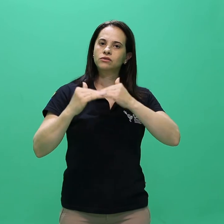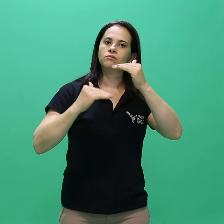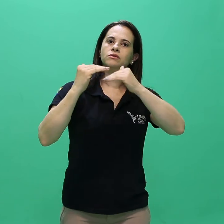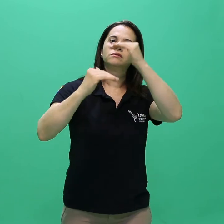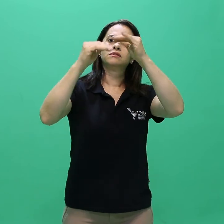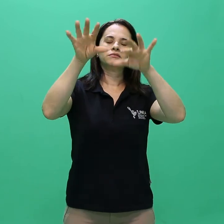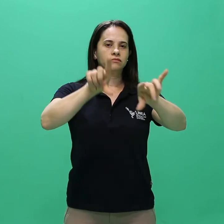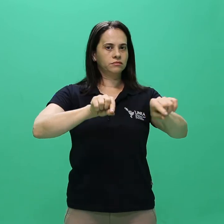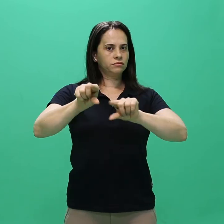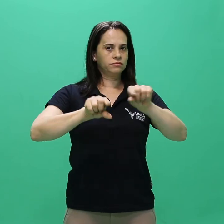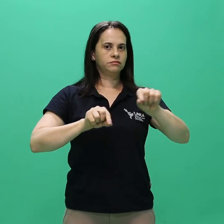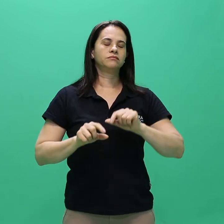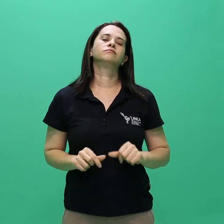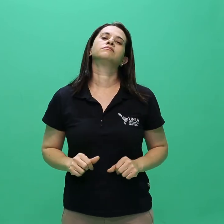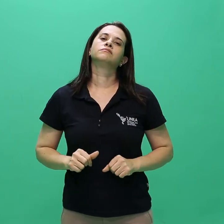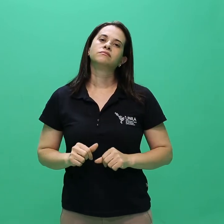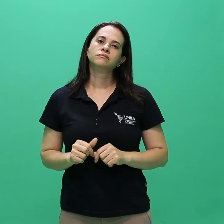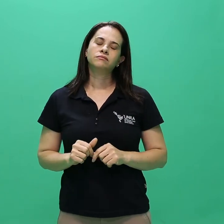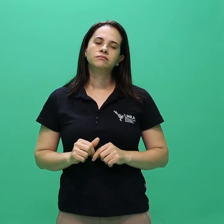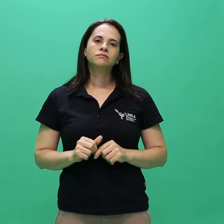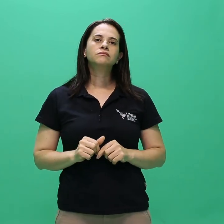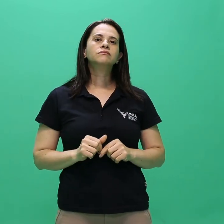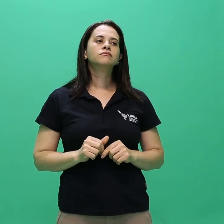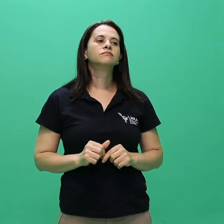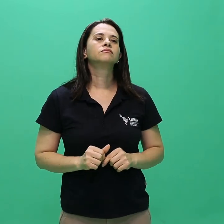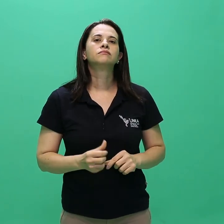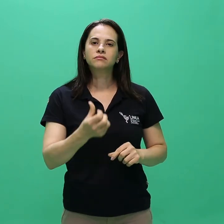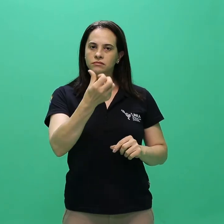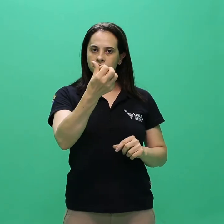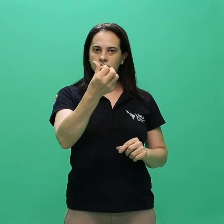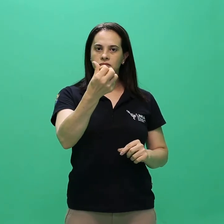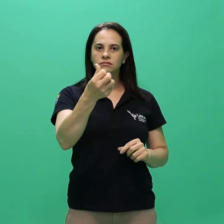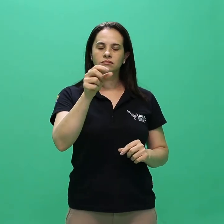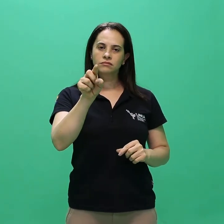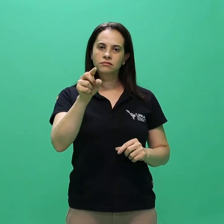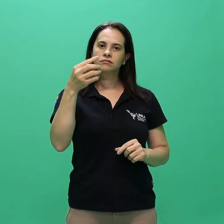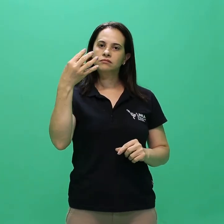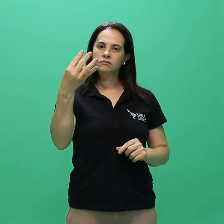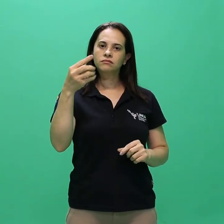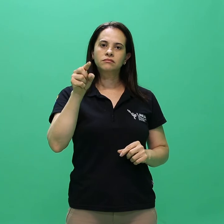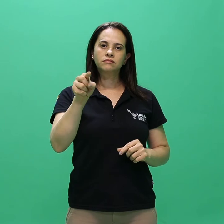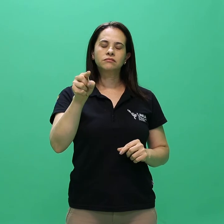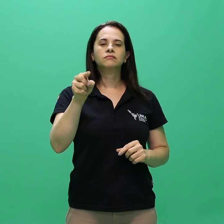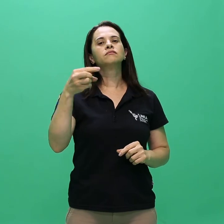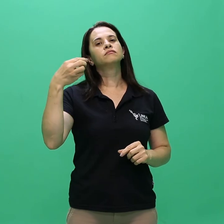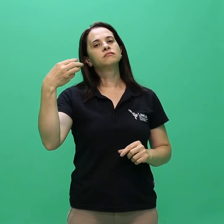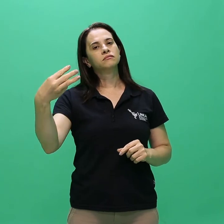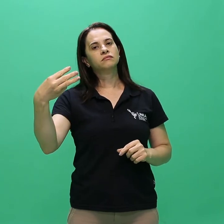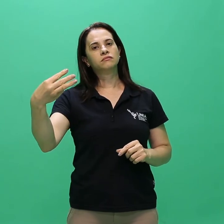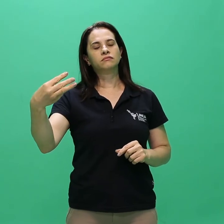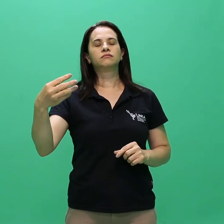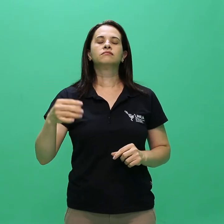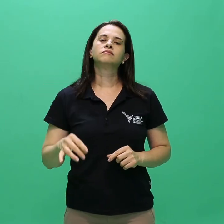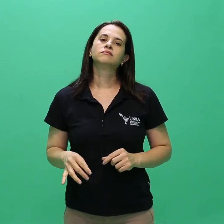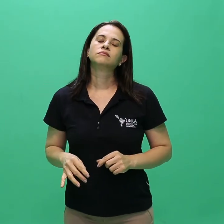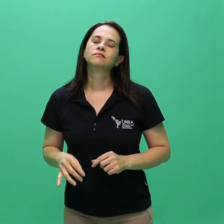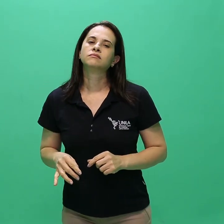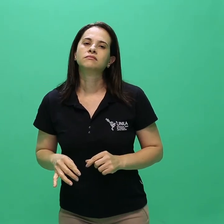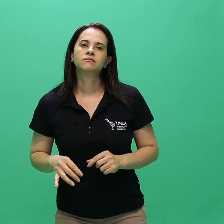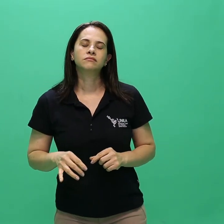6.4.3. A homologação das inscrições será divulgada por meio de